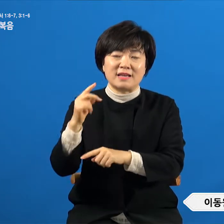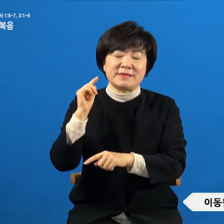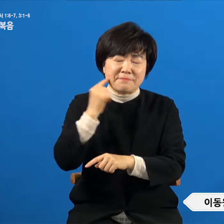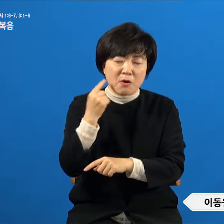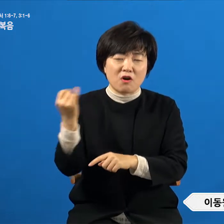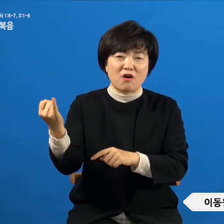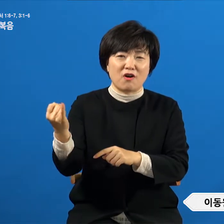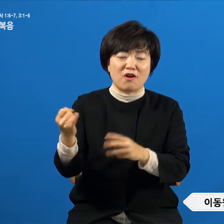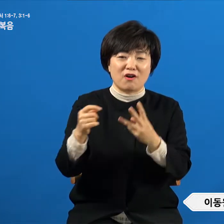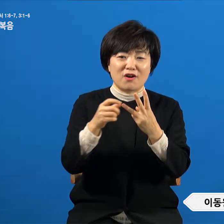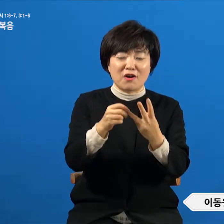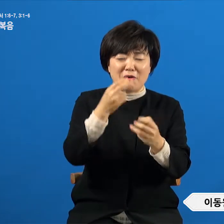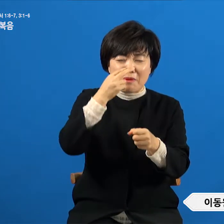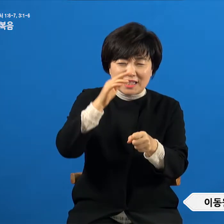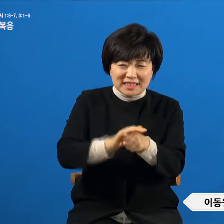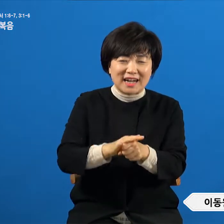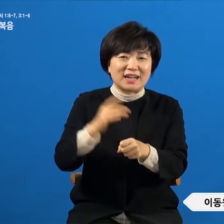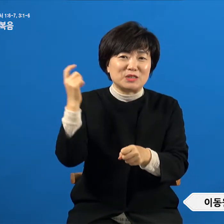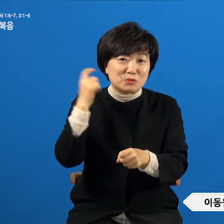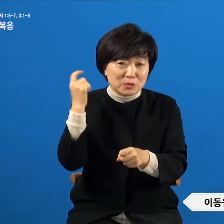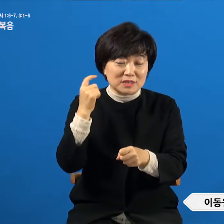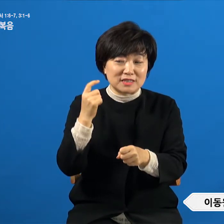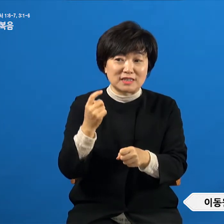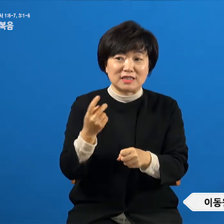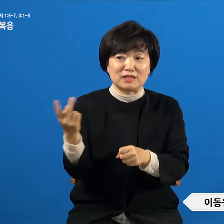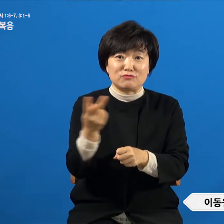외국으로 출장 간다네.